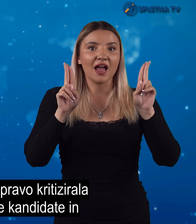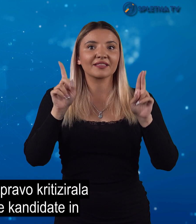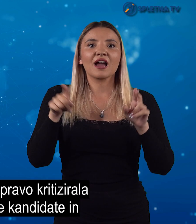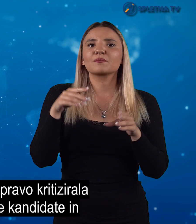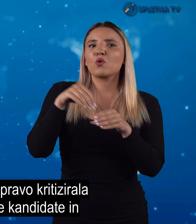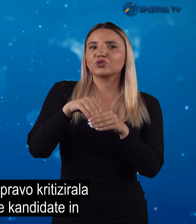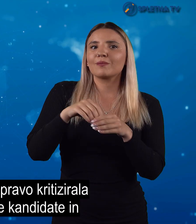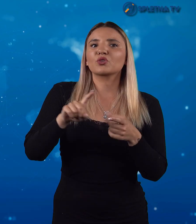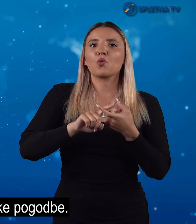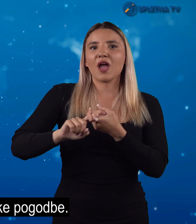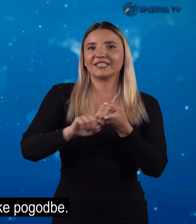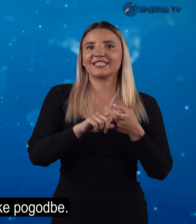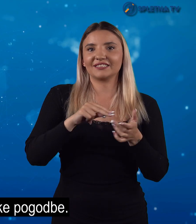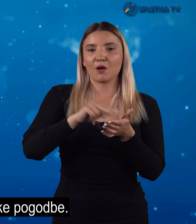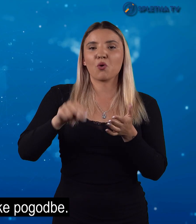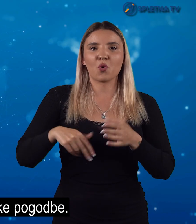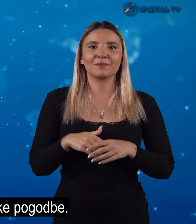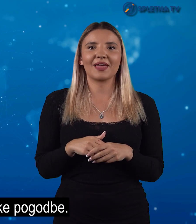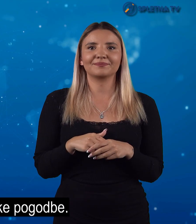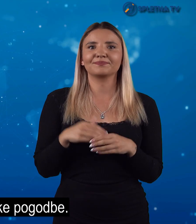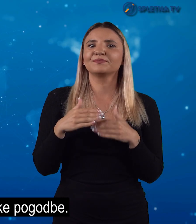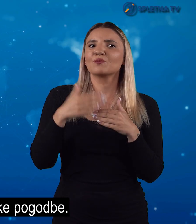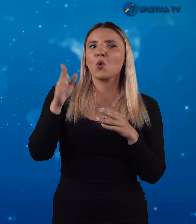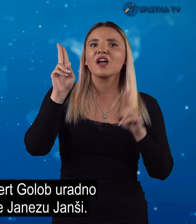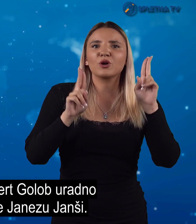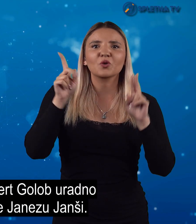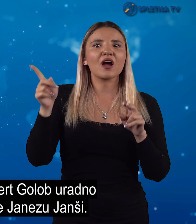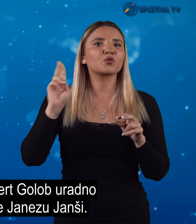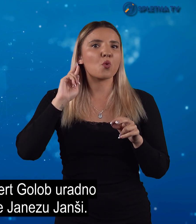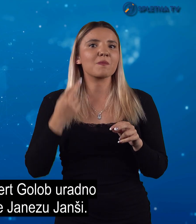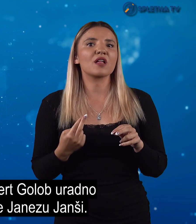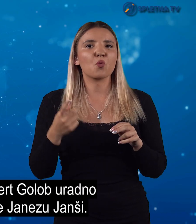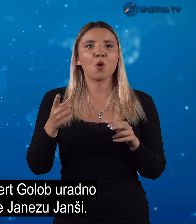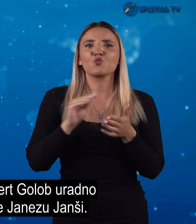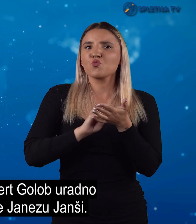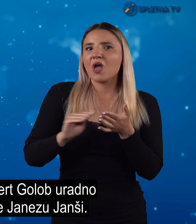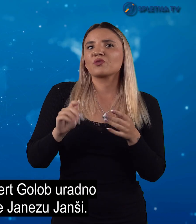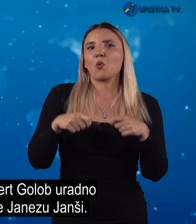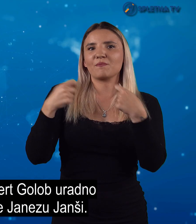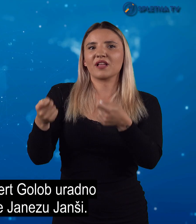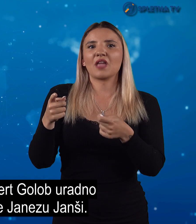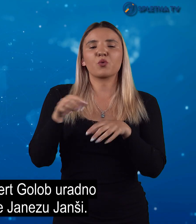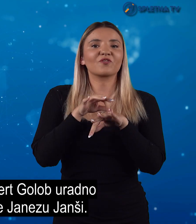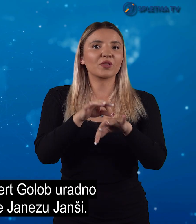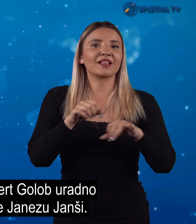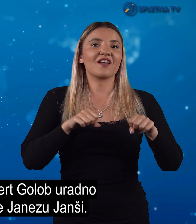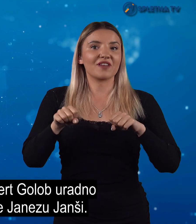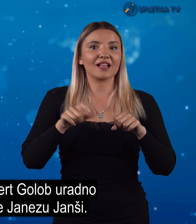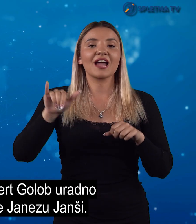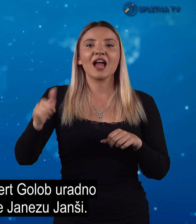ministrske kandidate in vsebino koalicijske pogodbe. Po glasovanju je Robert Golob uradno predal